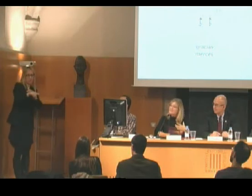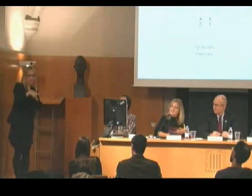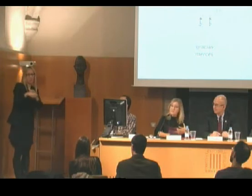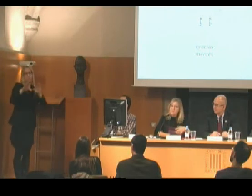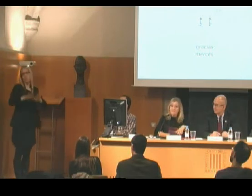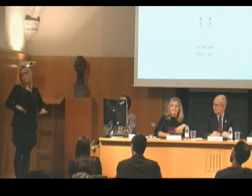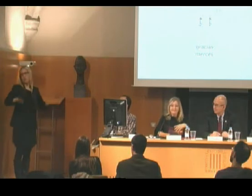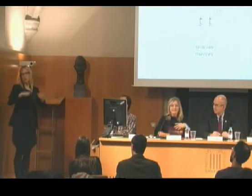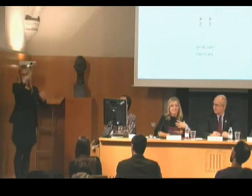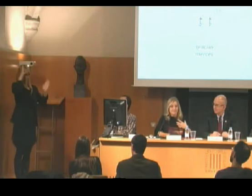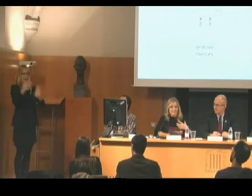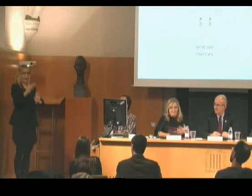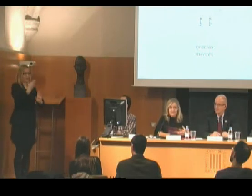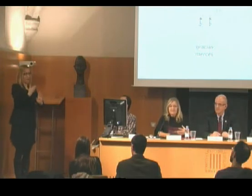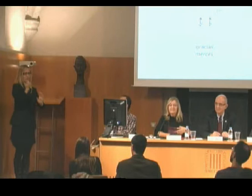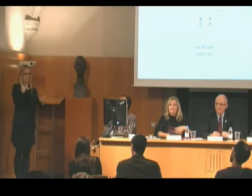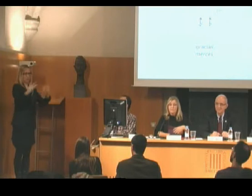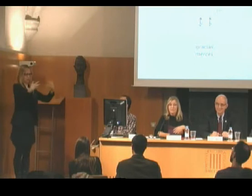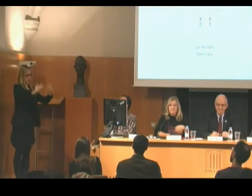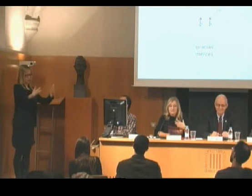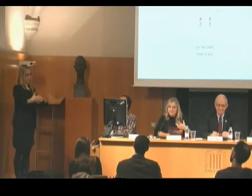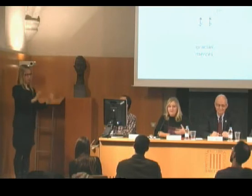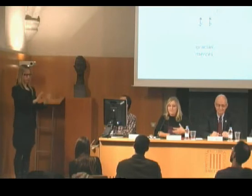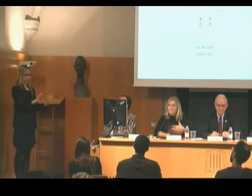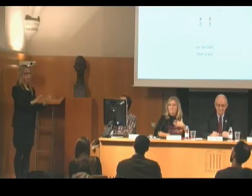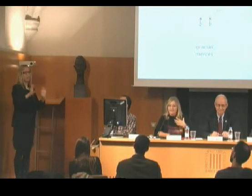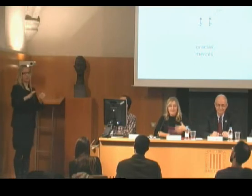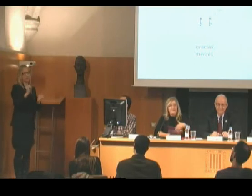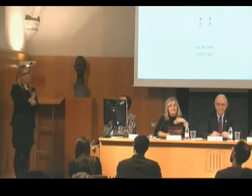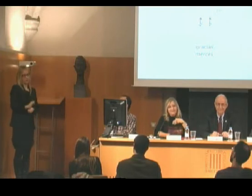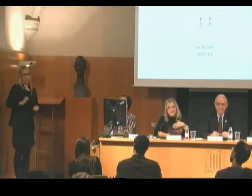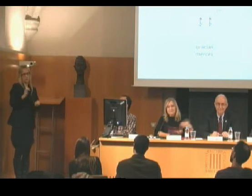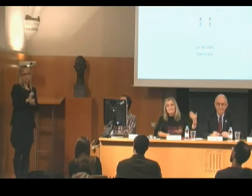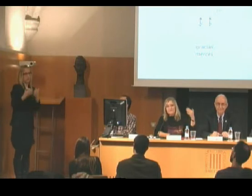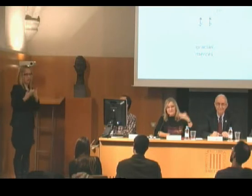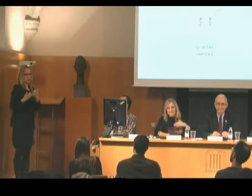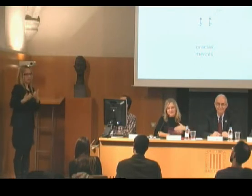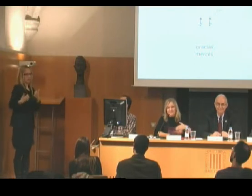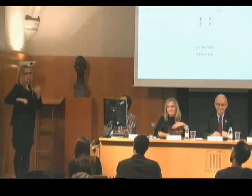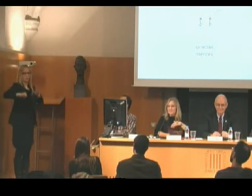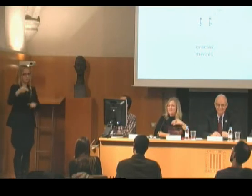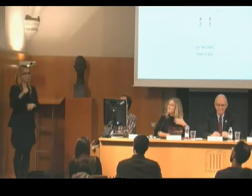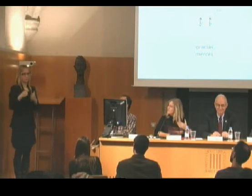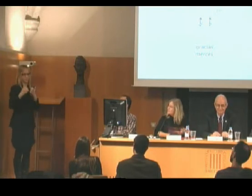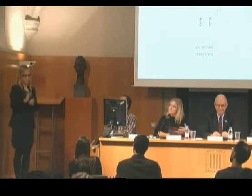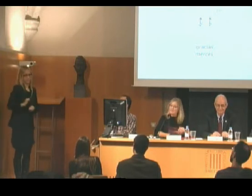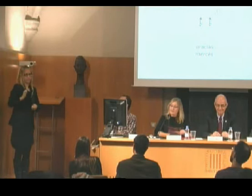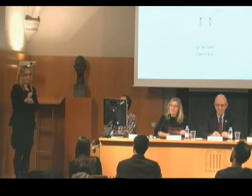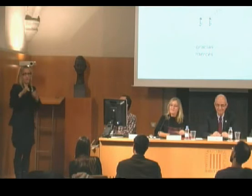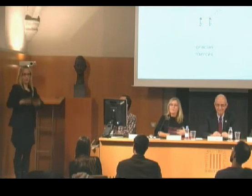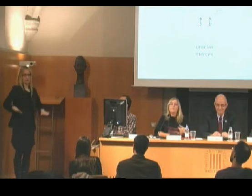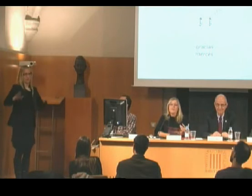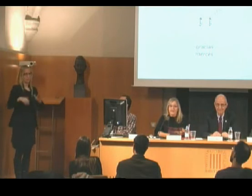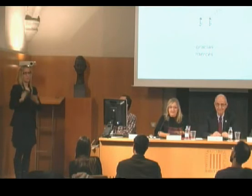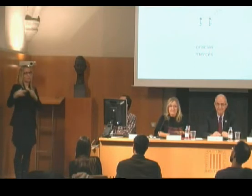de l'estiu ja el teníem redactat, però trigava la seva aprovació per la lentitud, de